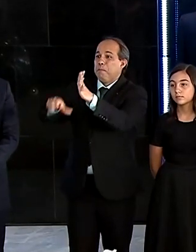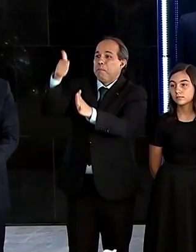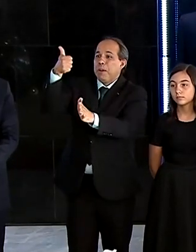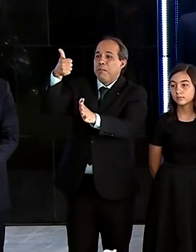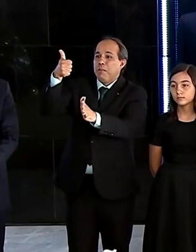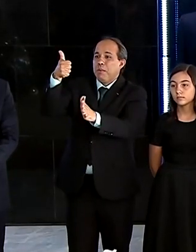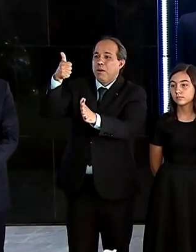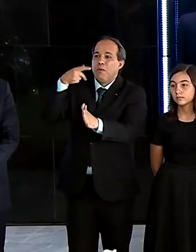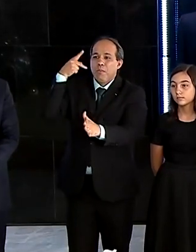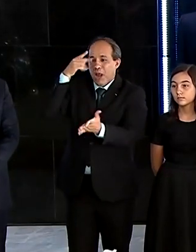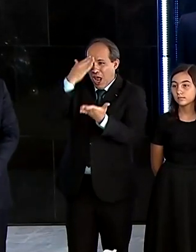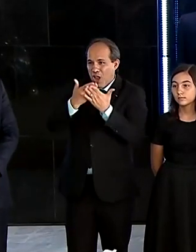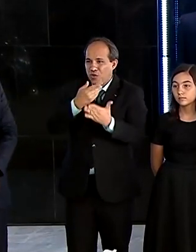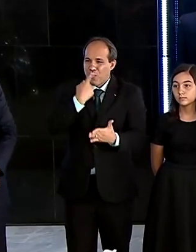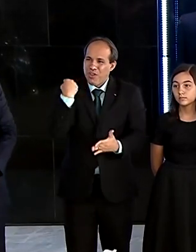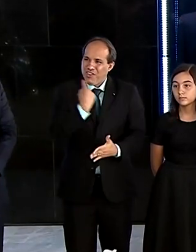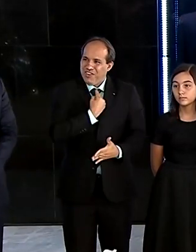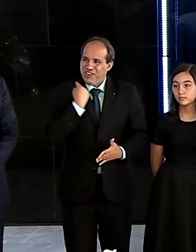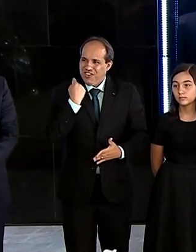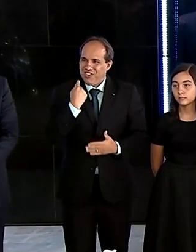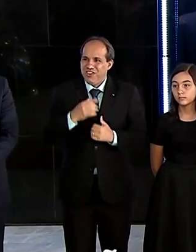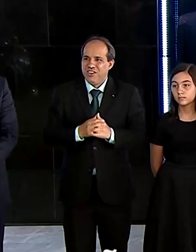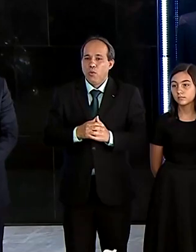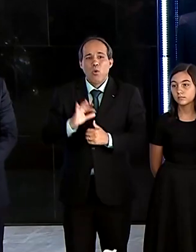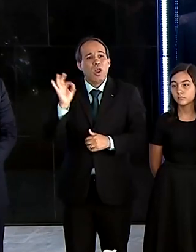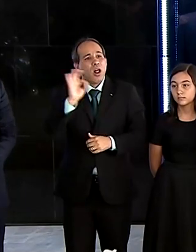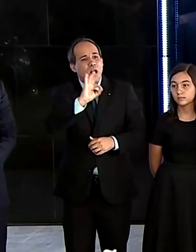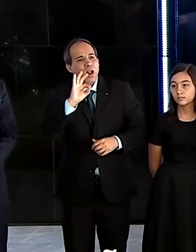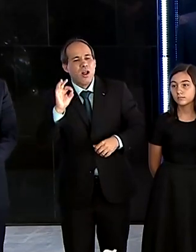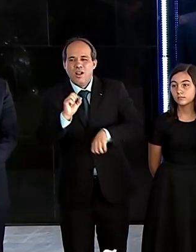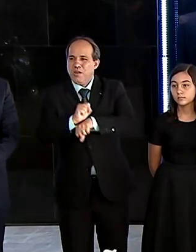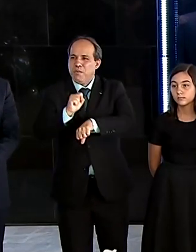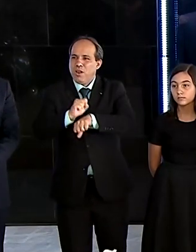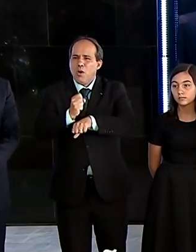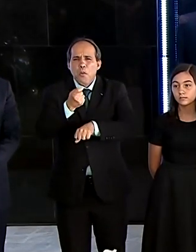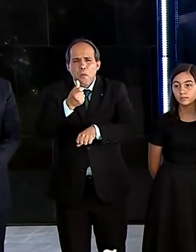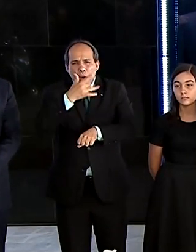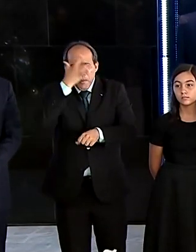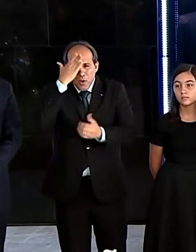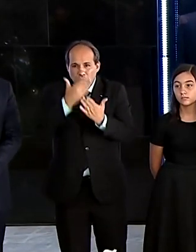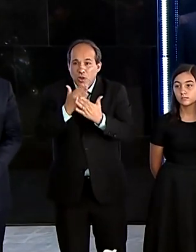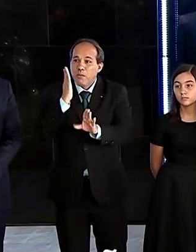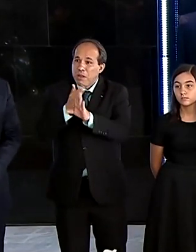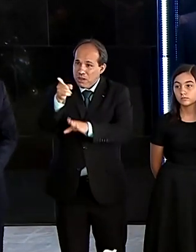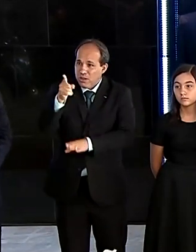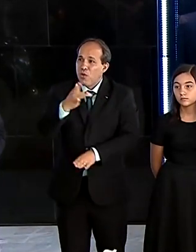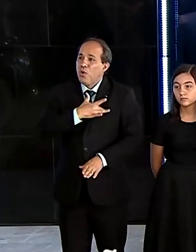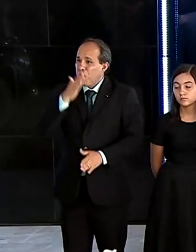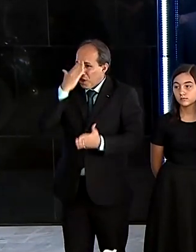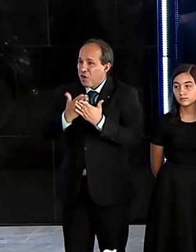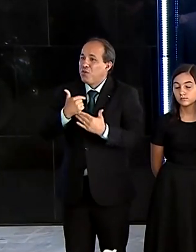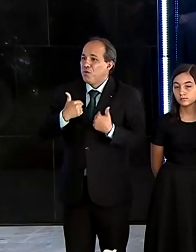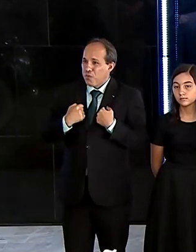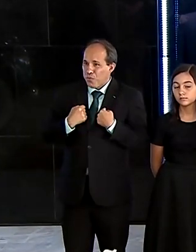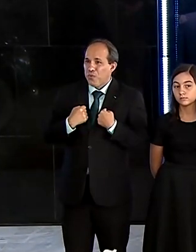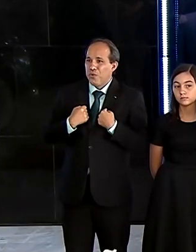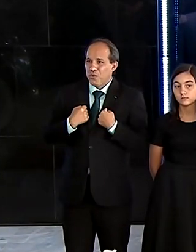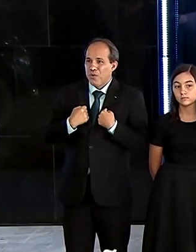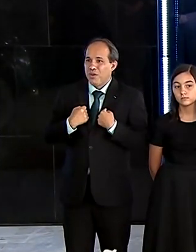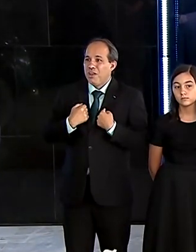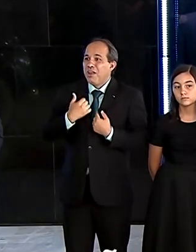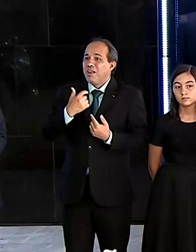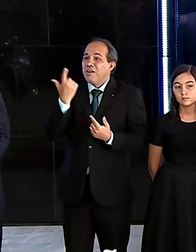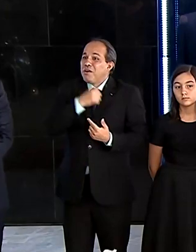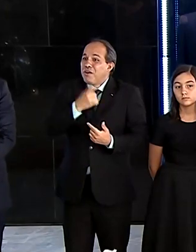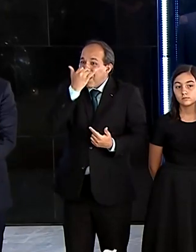parlamentares que acreditou na gente. Ninguém esperava, pouquíssima gente esperava, o Onyx acreditou. E deu azar que